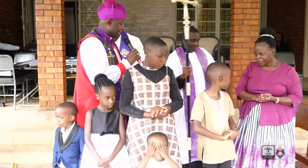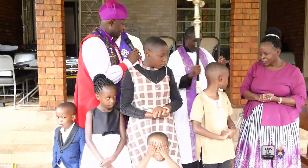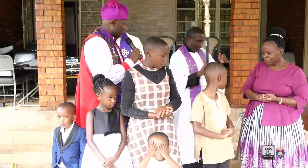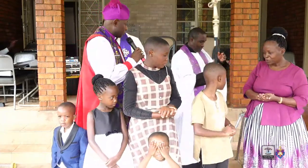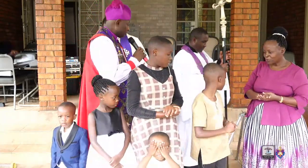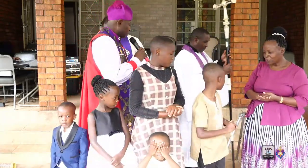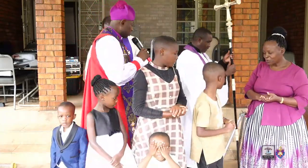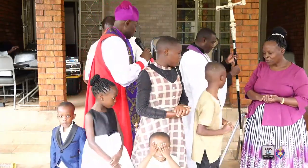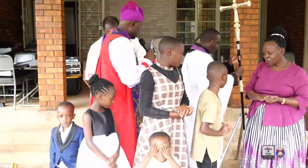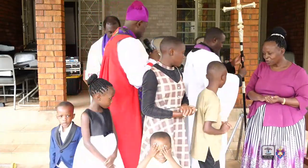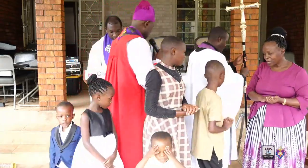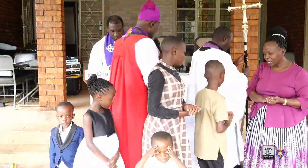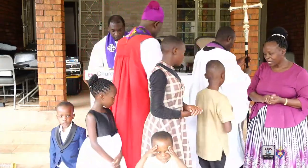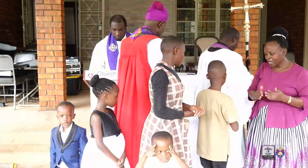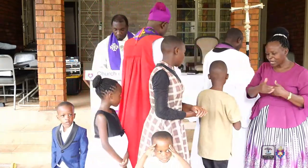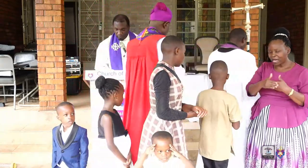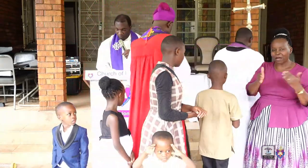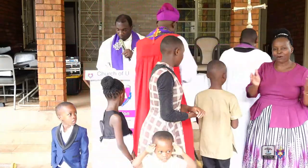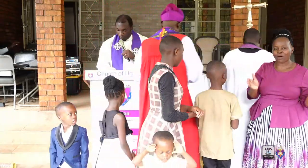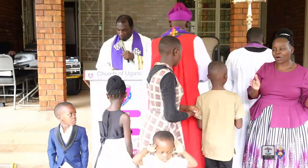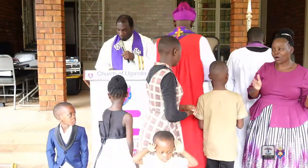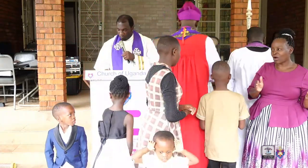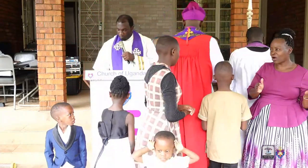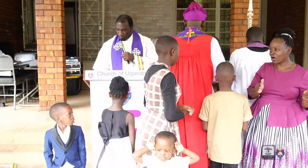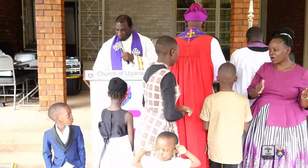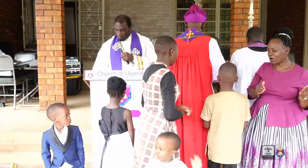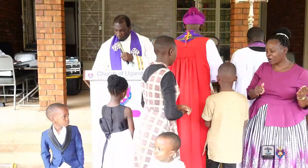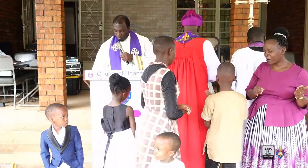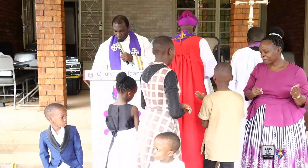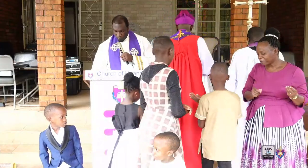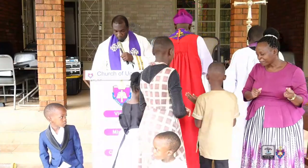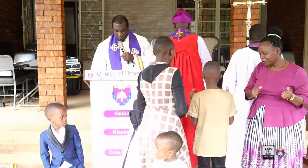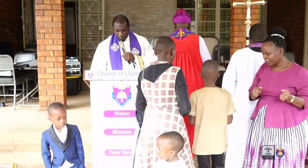Kale gula wo,